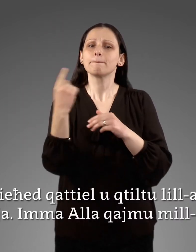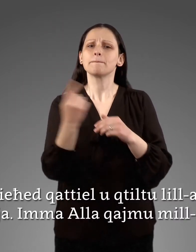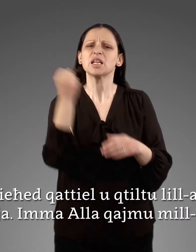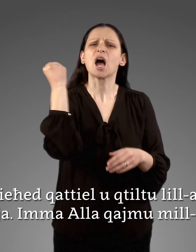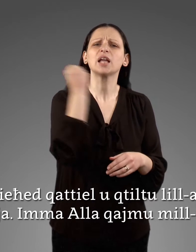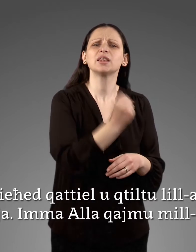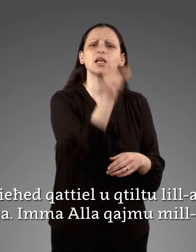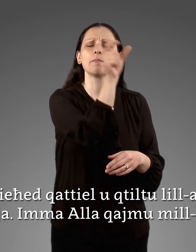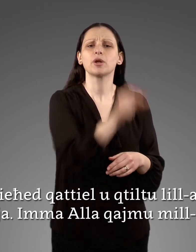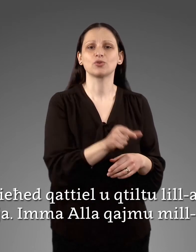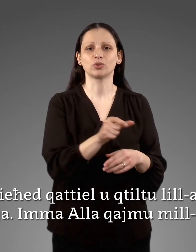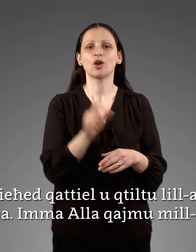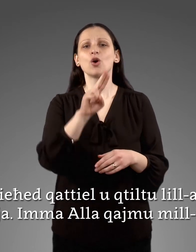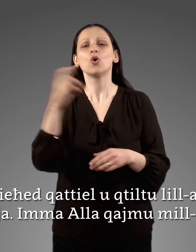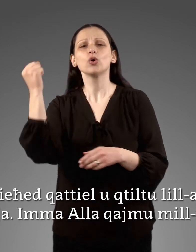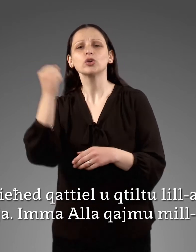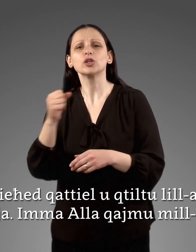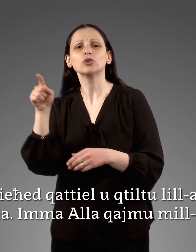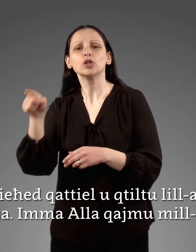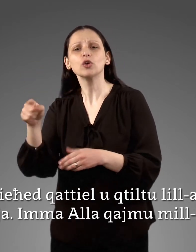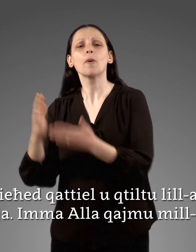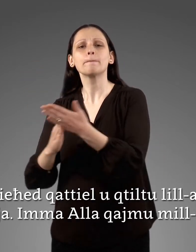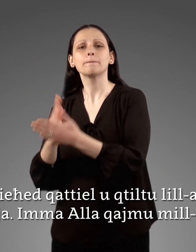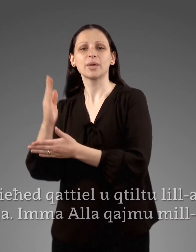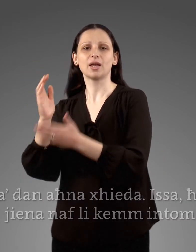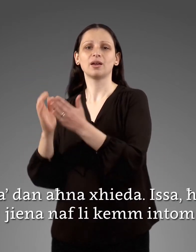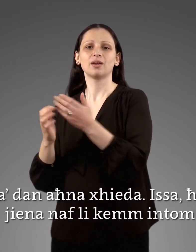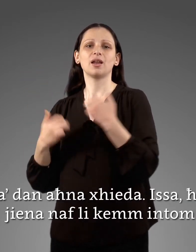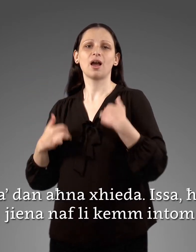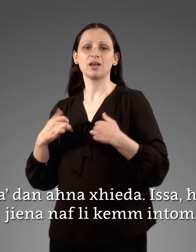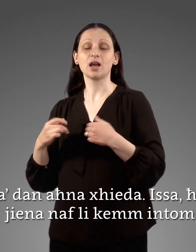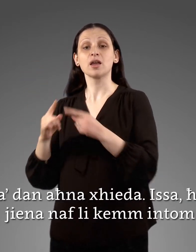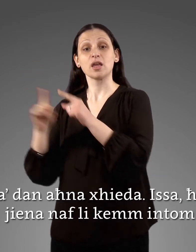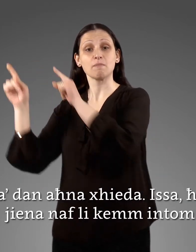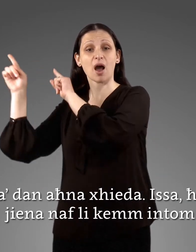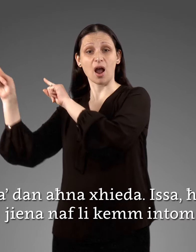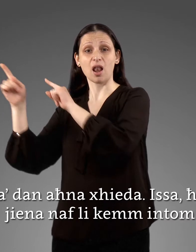تالهاية إما اللا قايمو من المويت وتادان اهنا شيدا